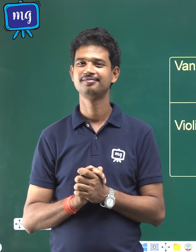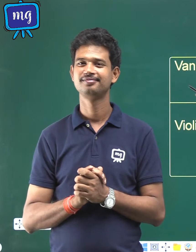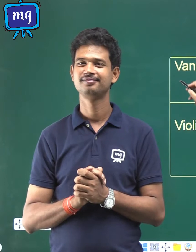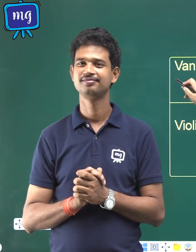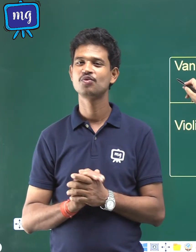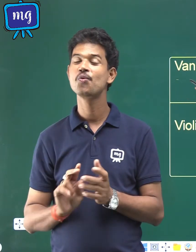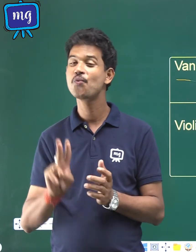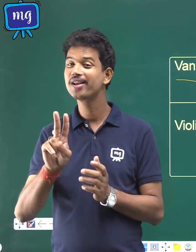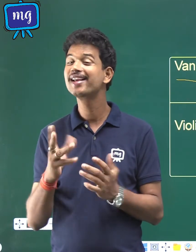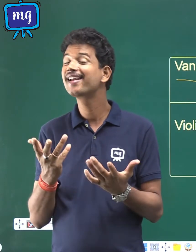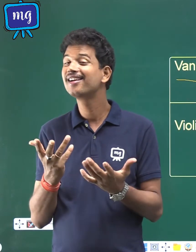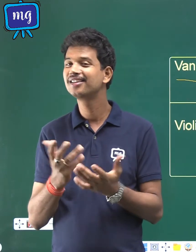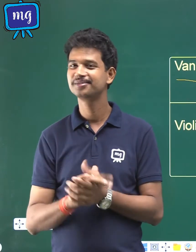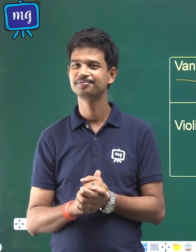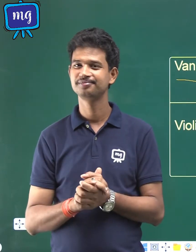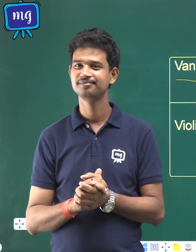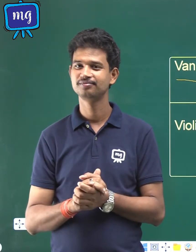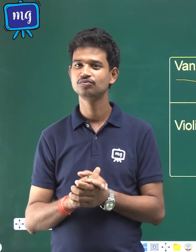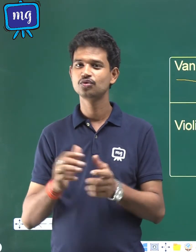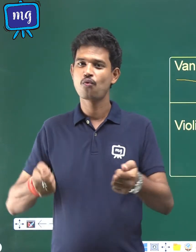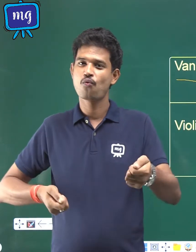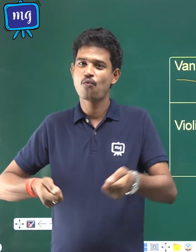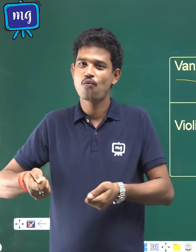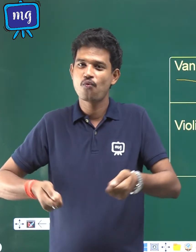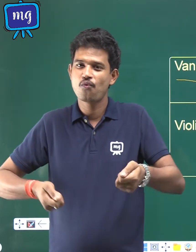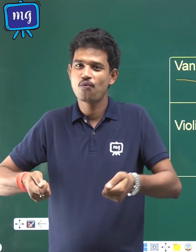V for van.